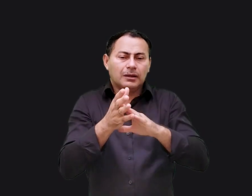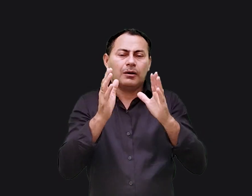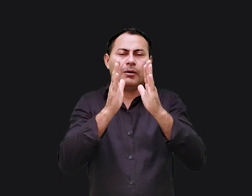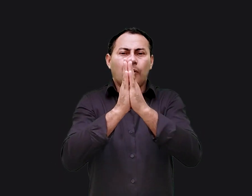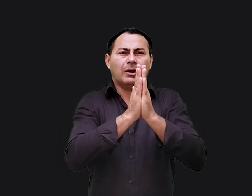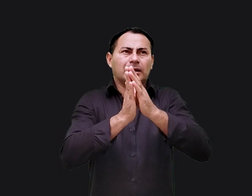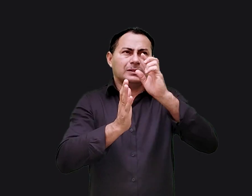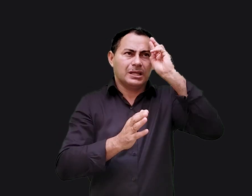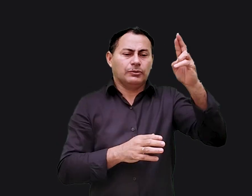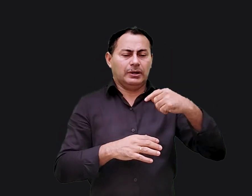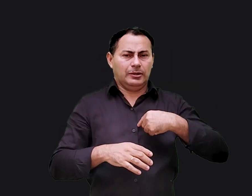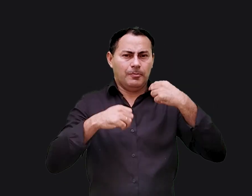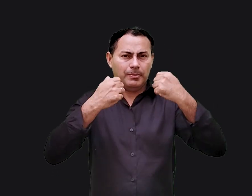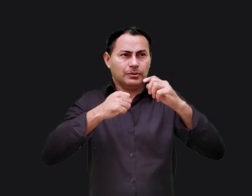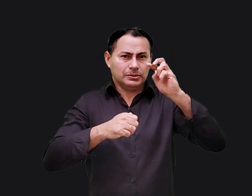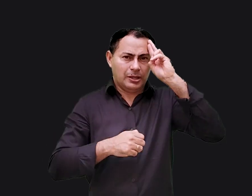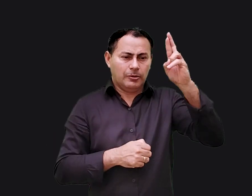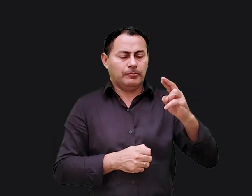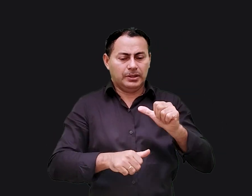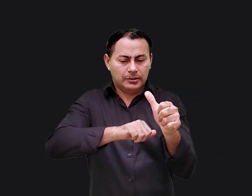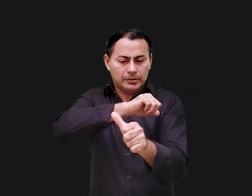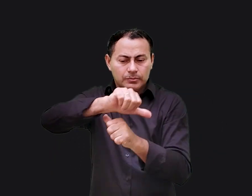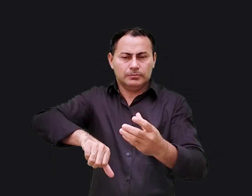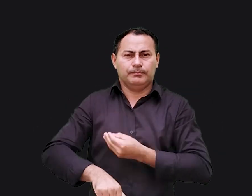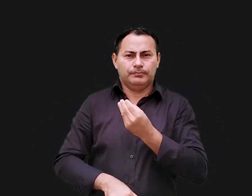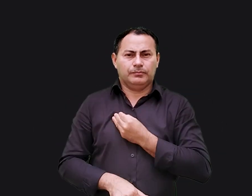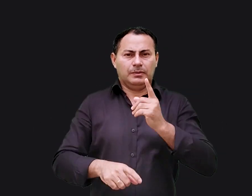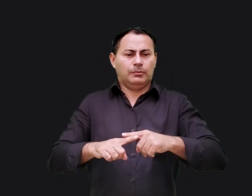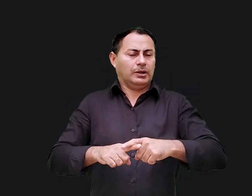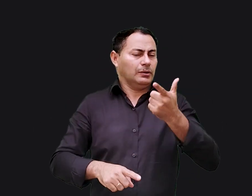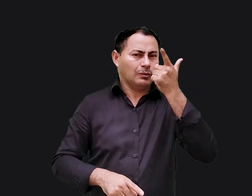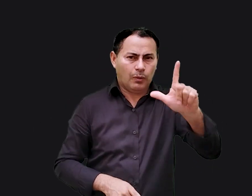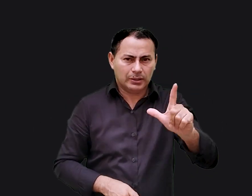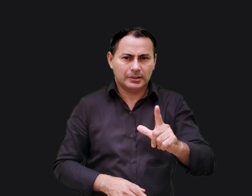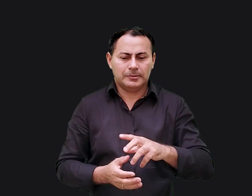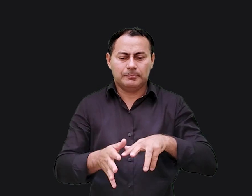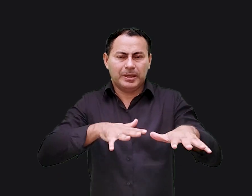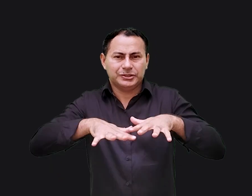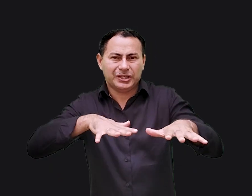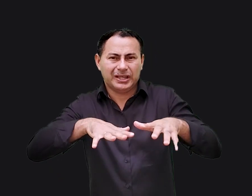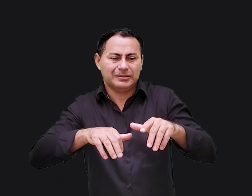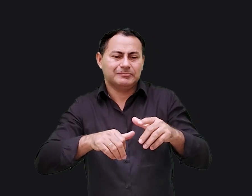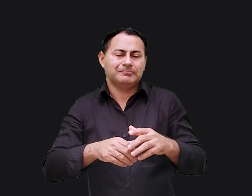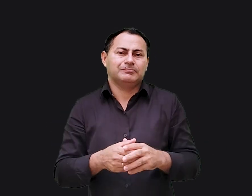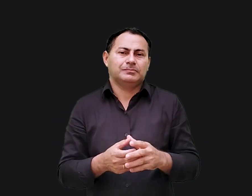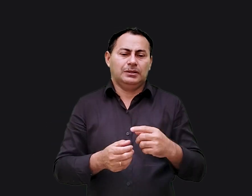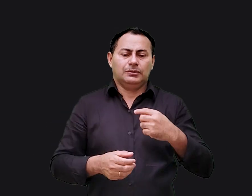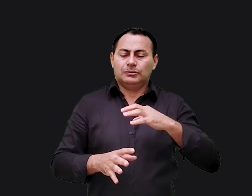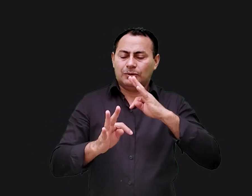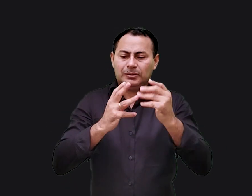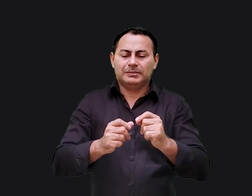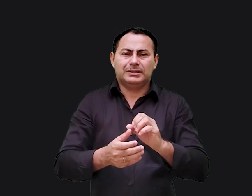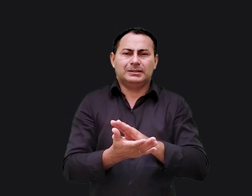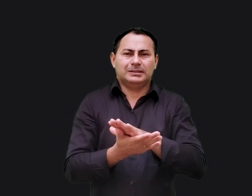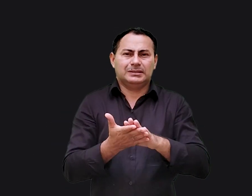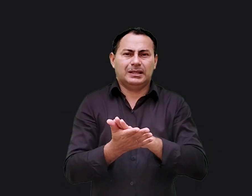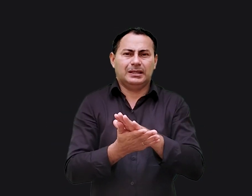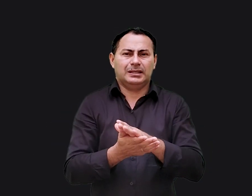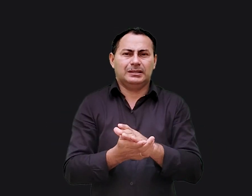assim, deve orar: Senhor, eu preciso que o Senhor me restaure, porque eu não consigo me mexer. Estou totalmente